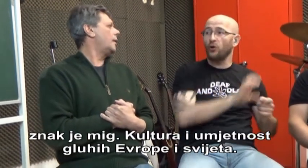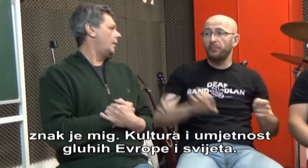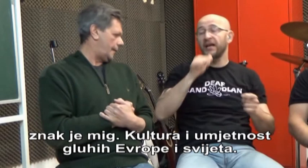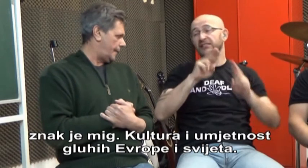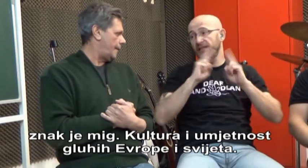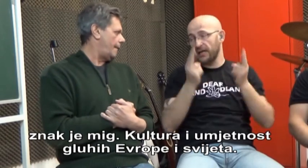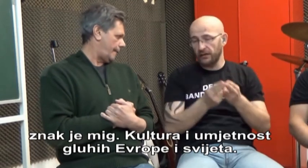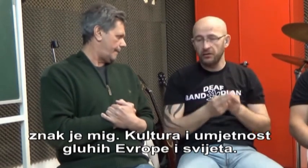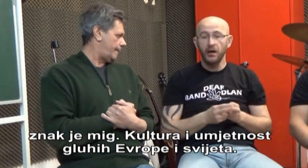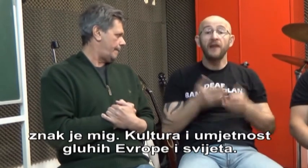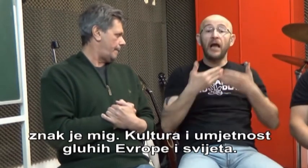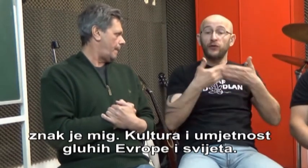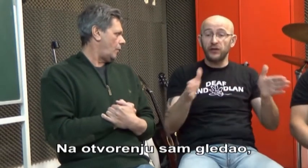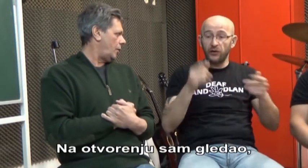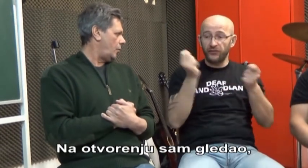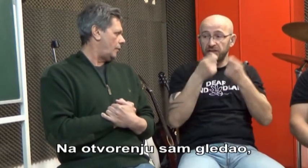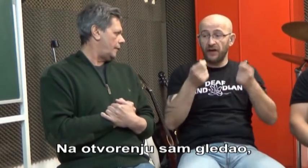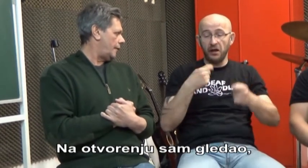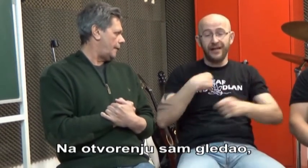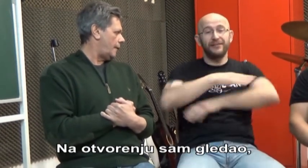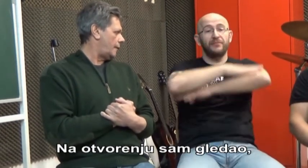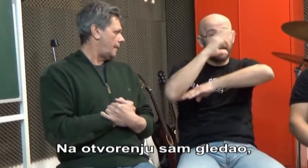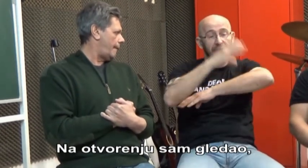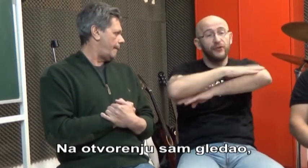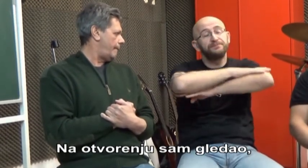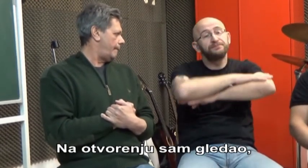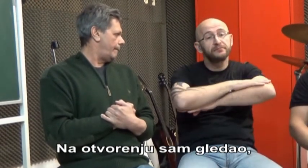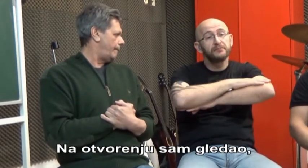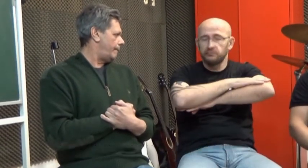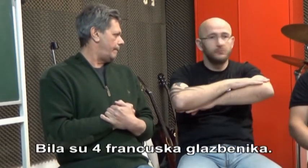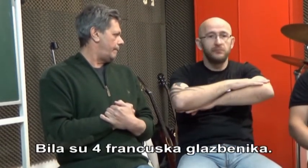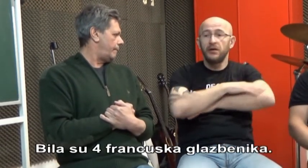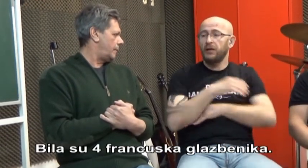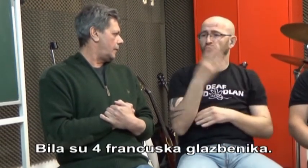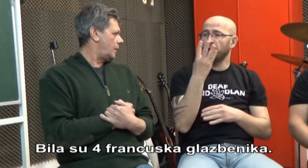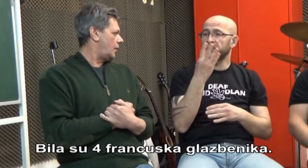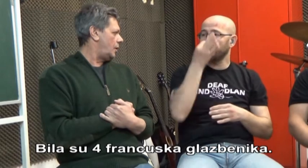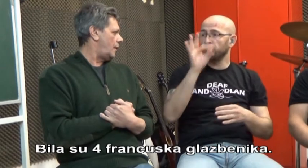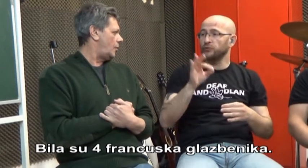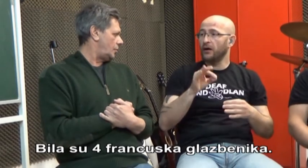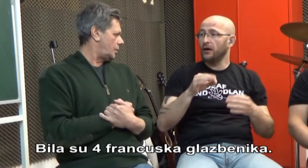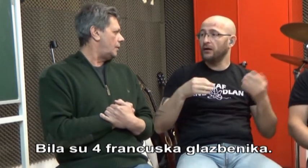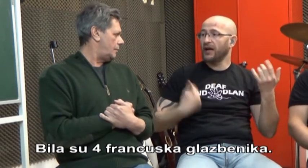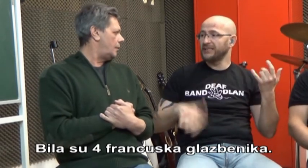i svijeta. Na otvorenju festivala ja sam gledao prijavu 4 francuska